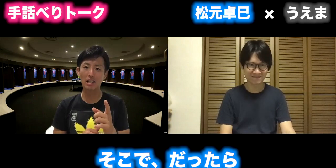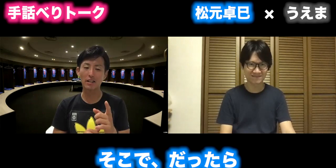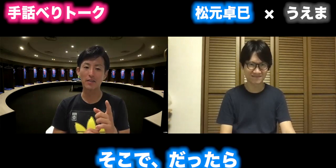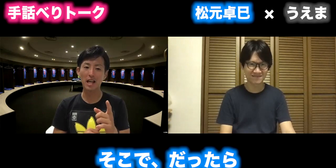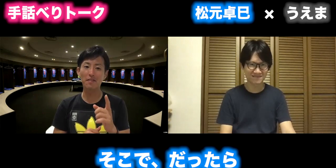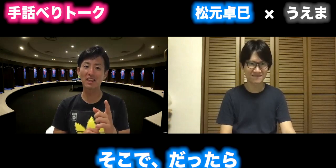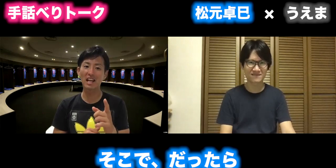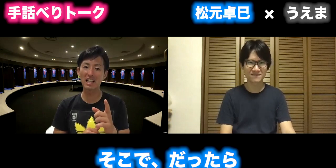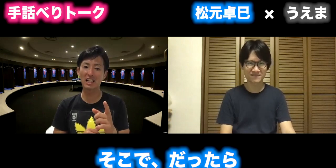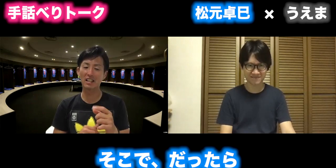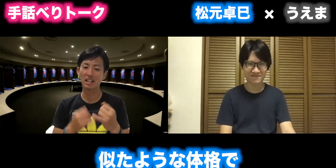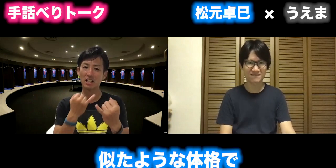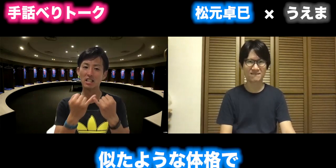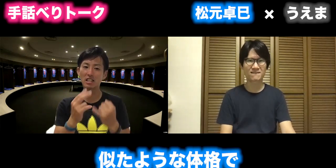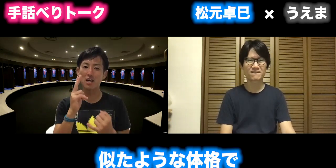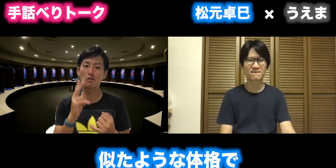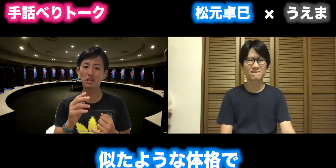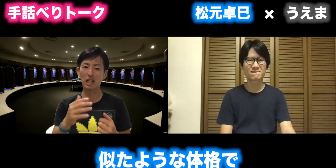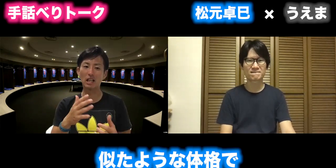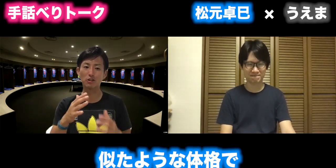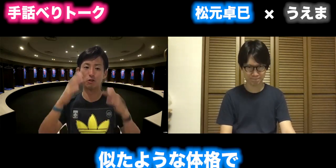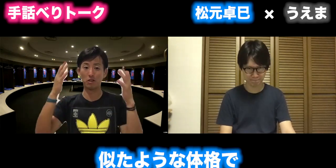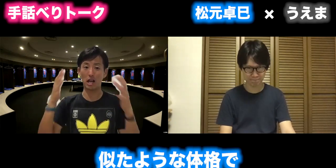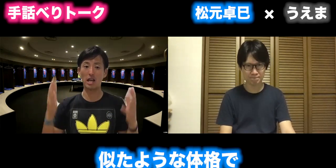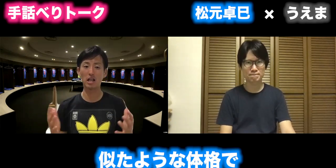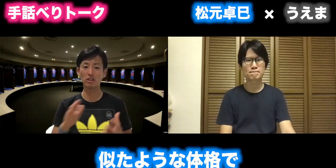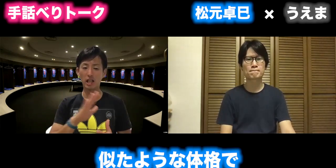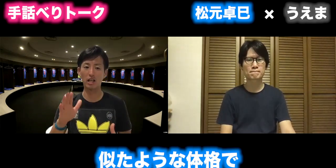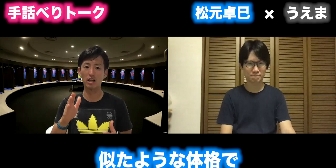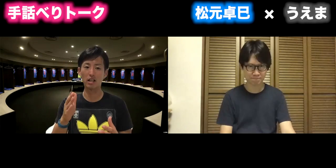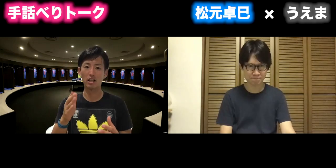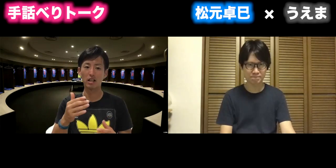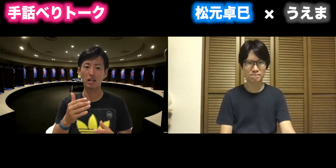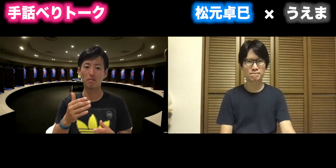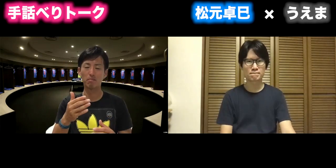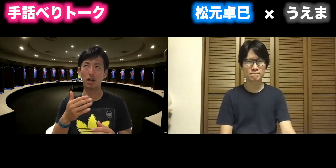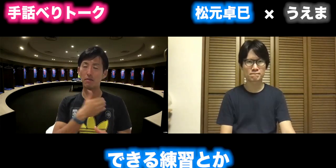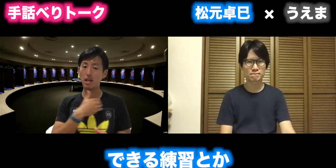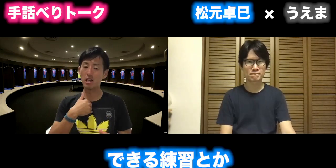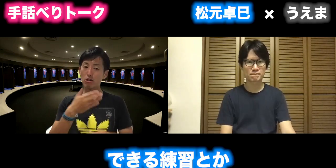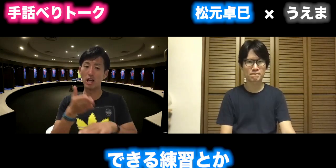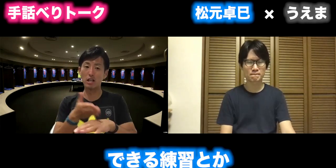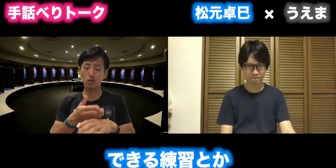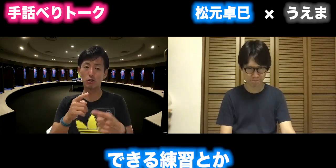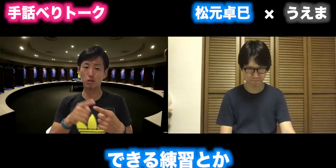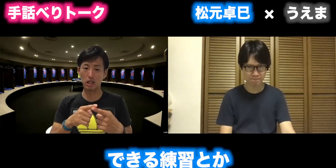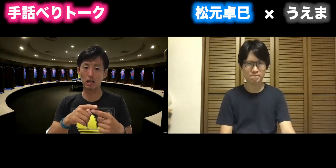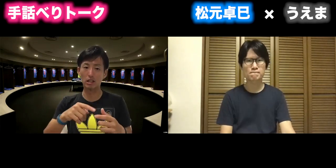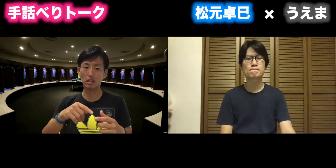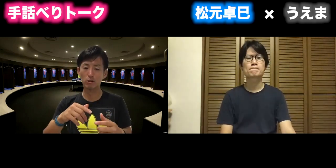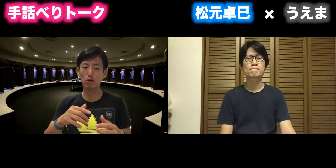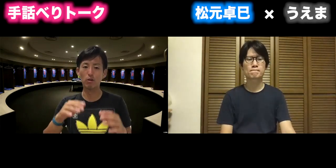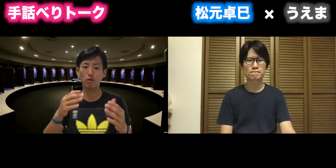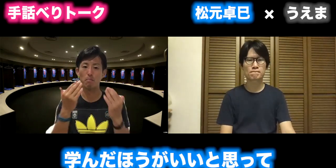だったら見たようなその体格でまあできる練習とか